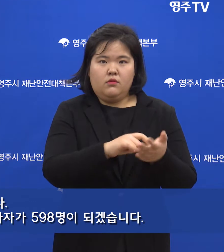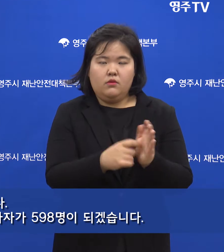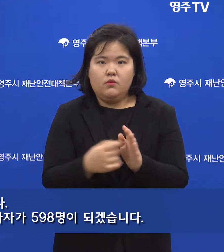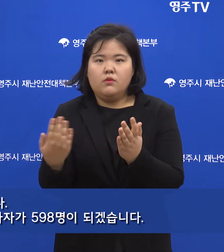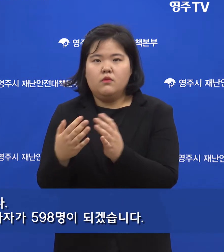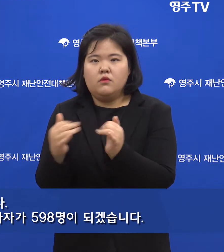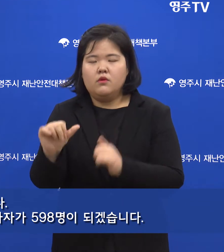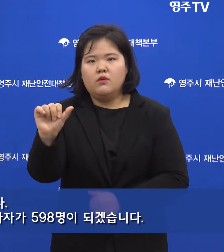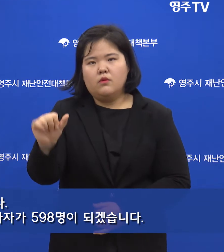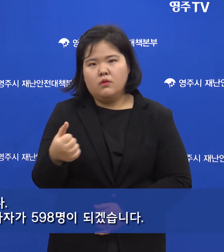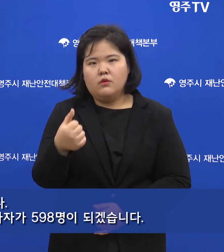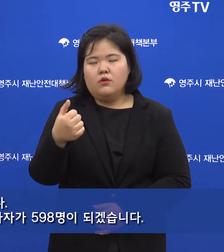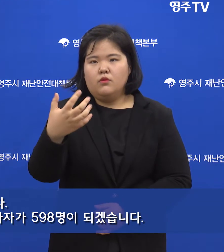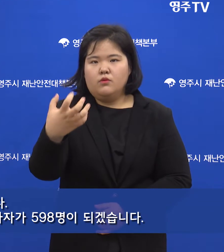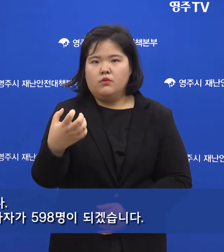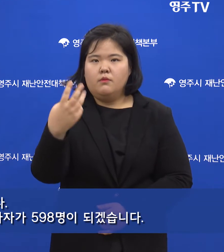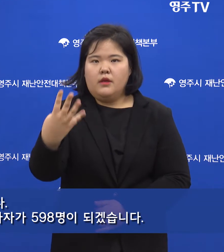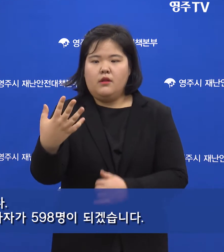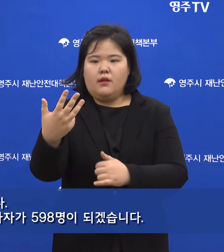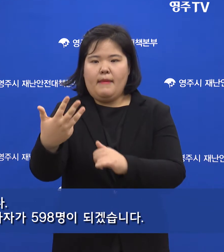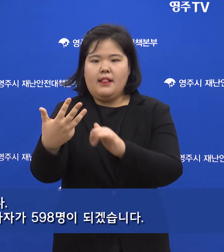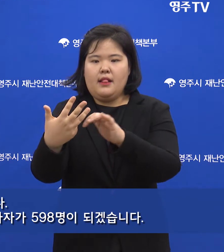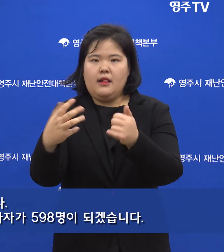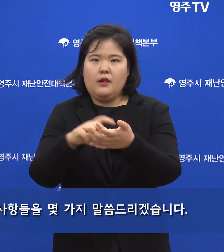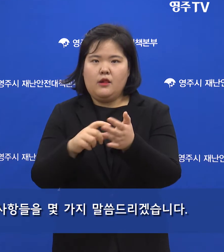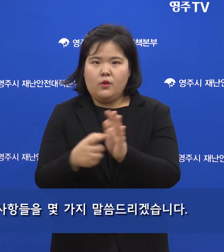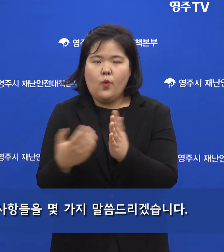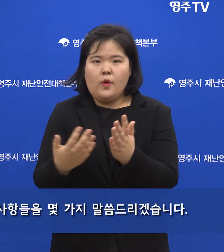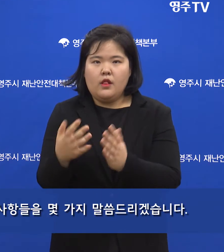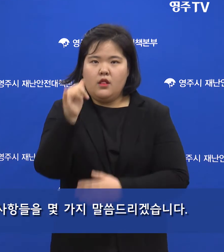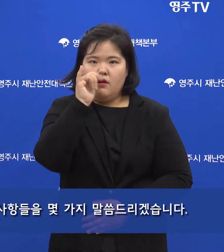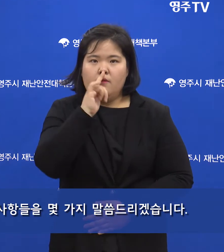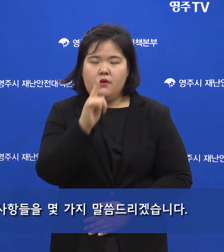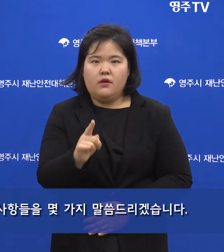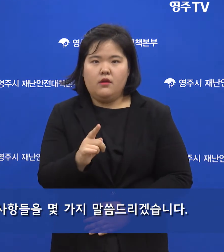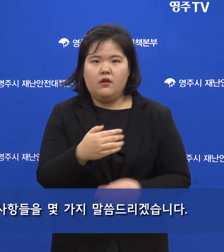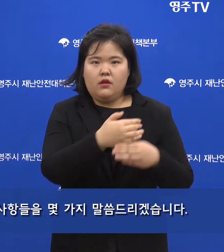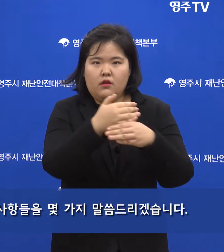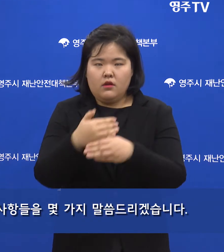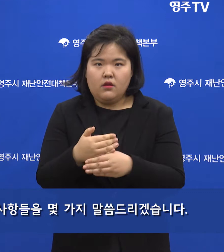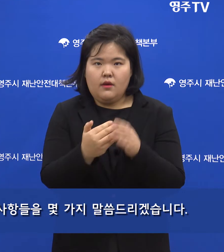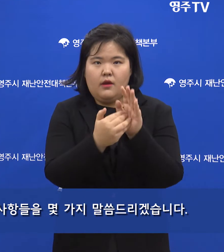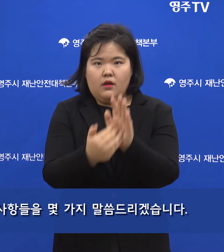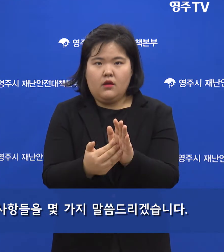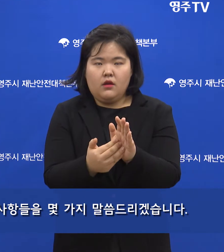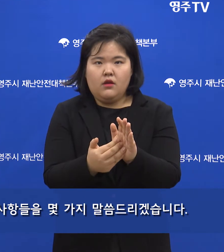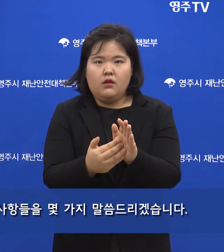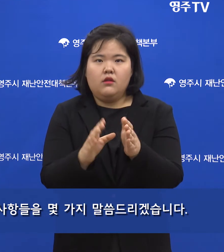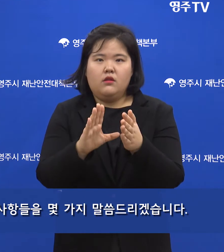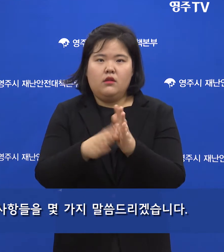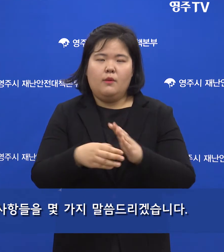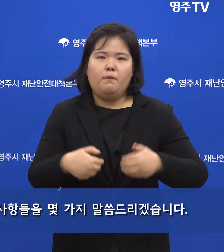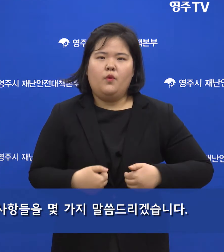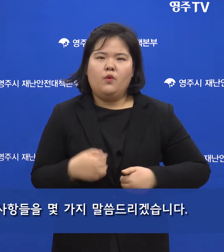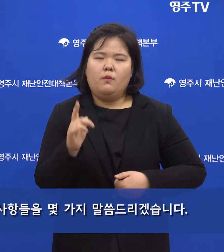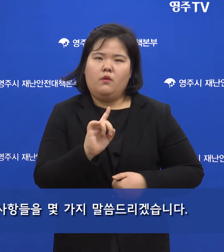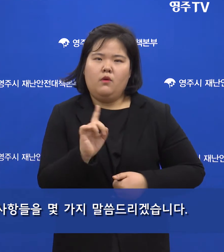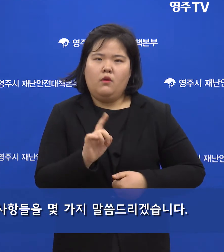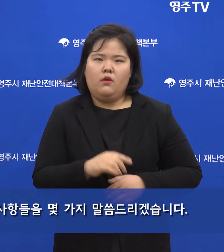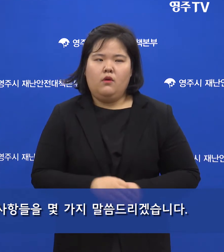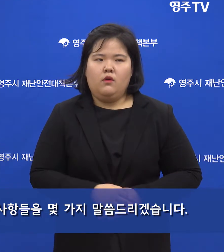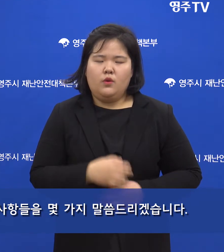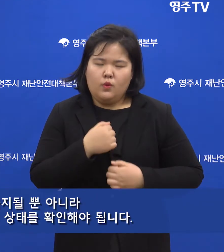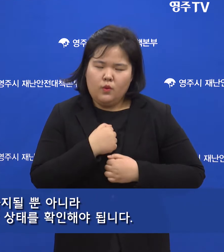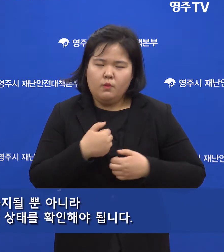종사자가 598명이 되겠습니다. 이 예방적 코호트 격리 시행 중에 유의할 사항들을 몇 가지 말씀드리겠습니다.